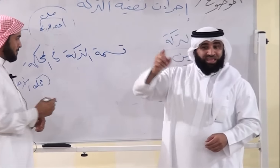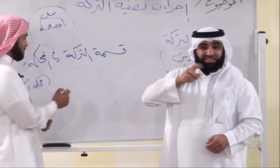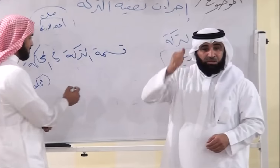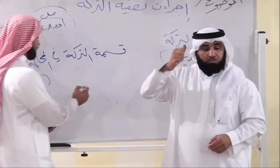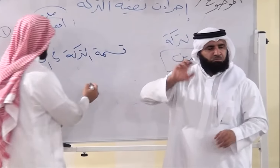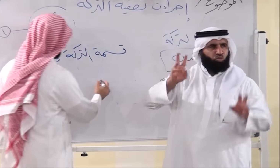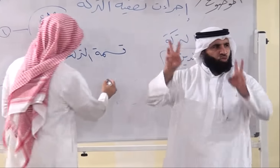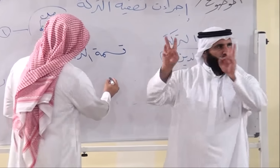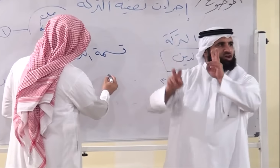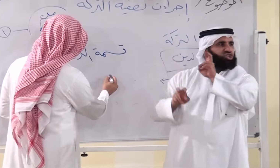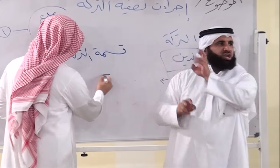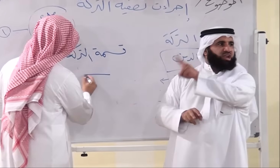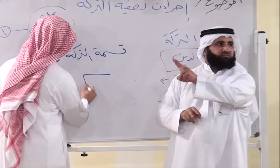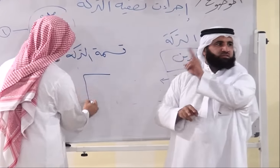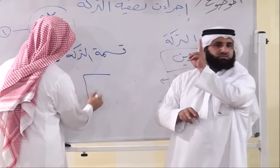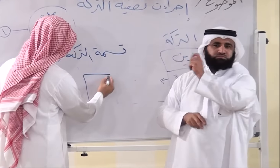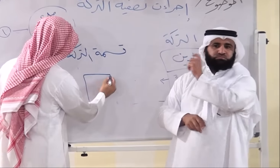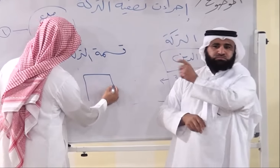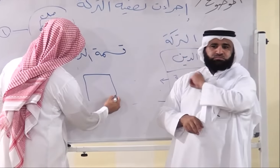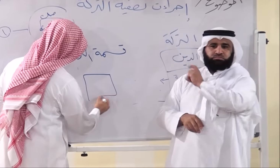مصفي عندنا ما يسمى